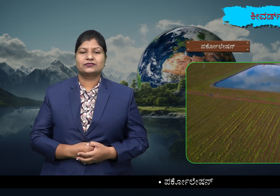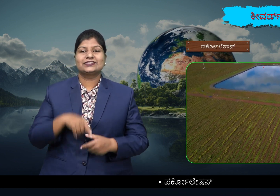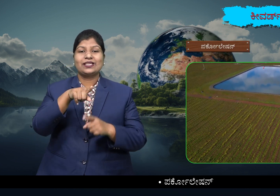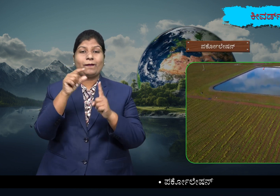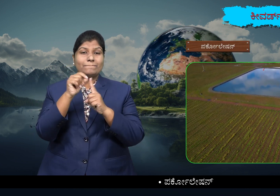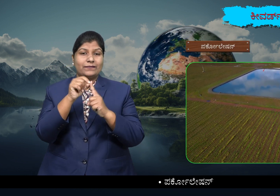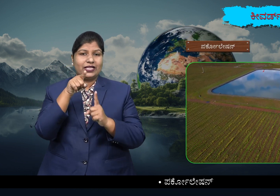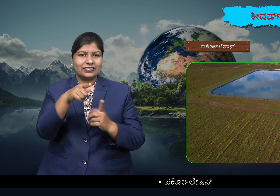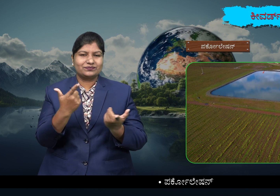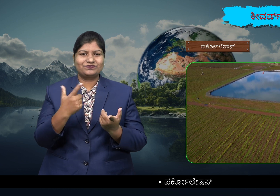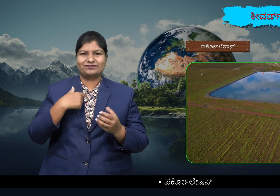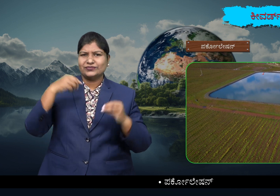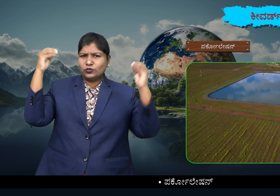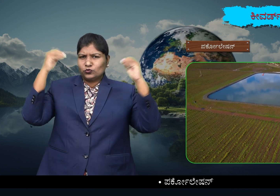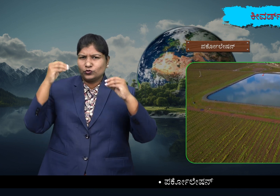ಪರ್ಕೊಲೇಷನ್.